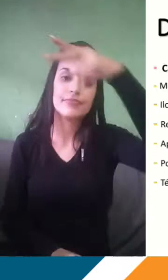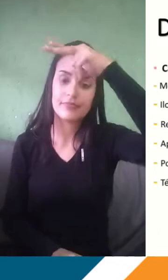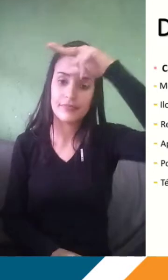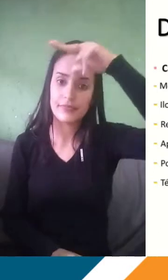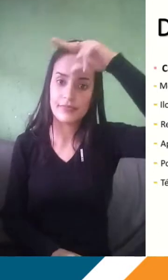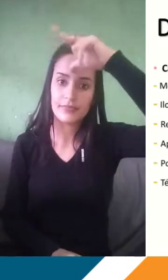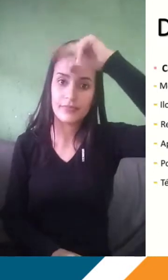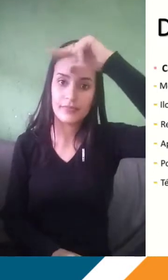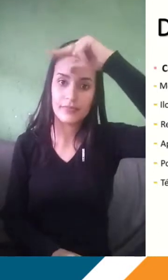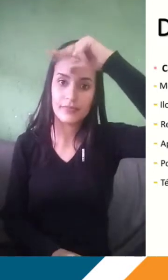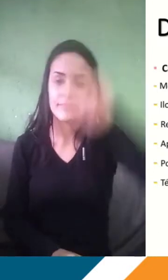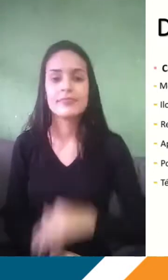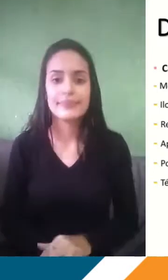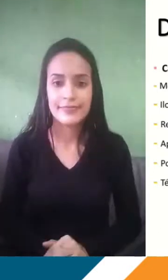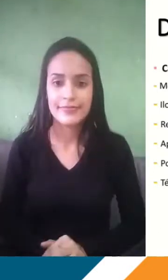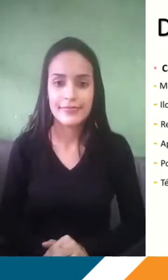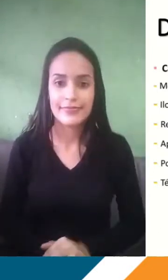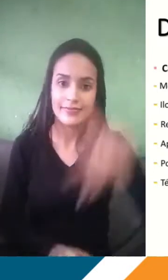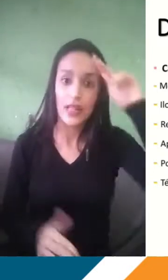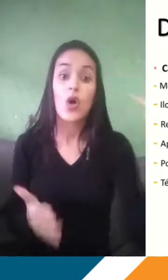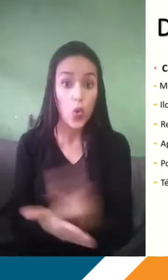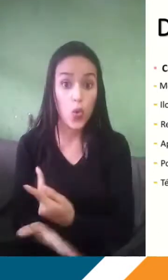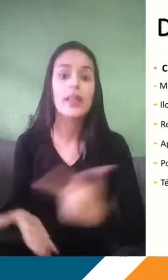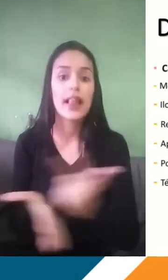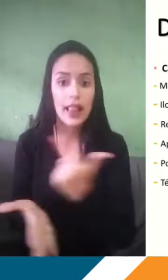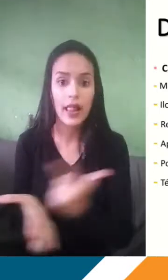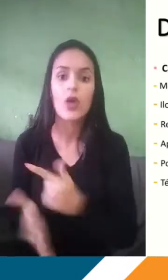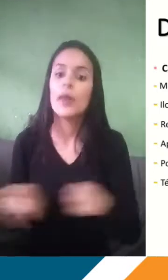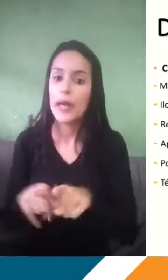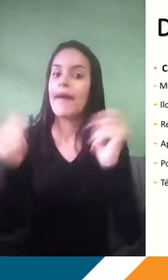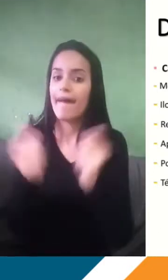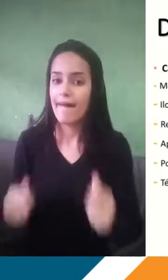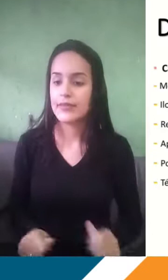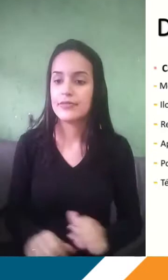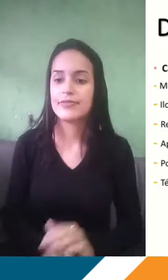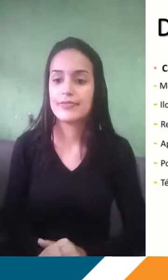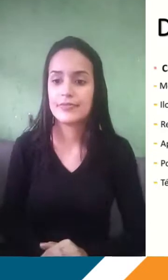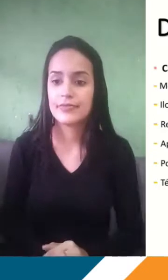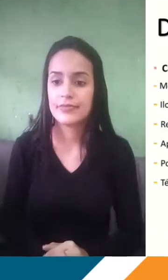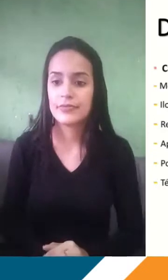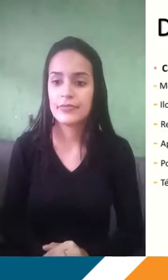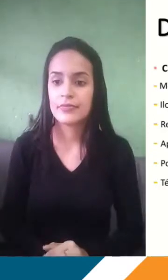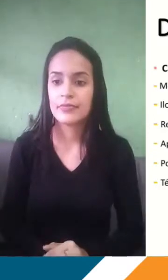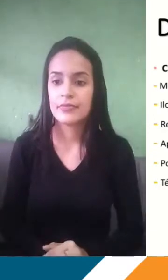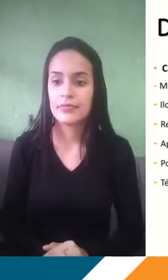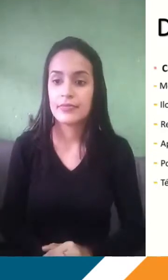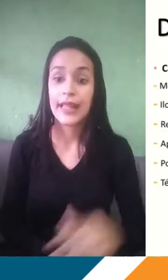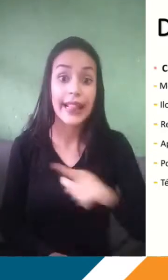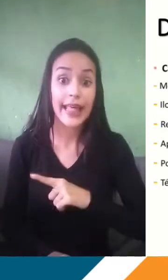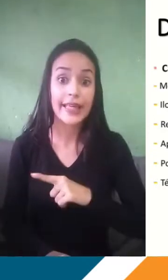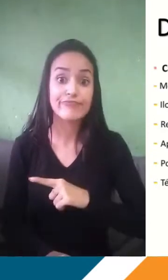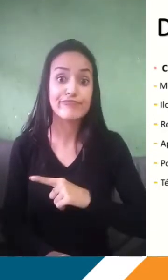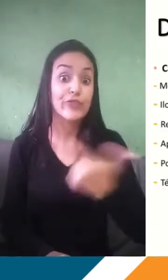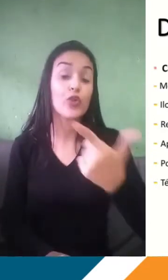O dadaísmo ocorreu tanto na literatura quanto nas artes plásticas, e suas características são o